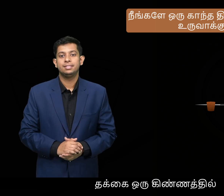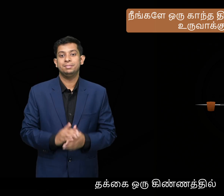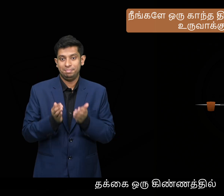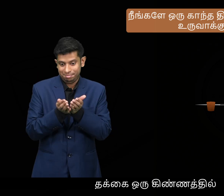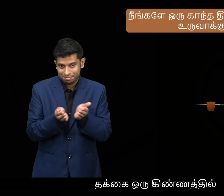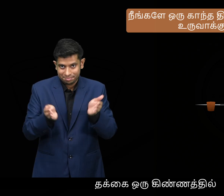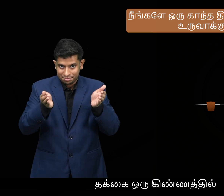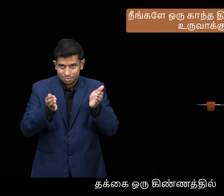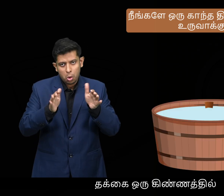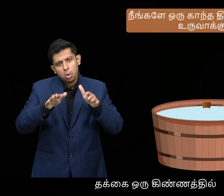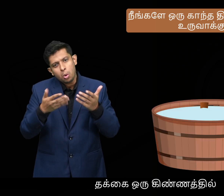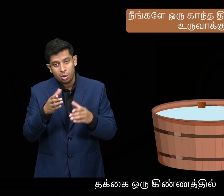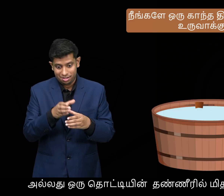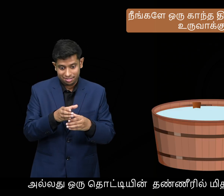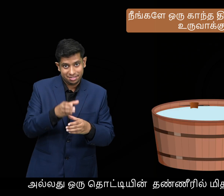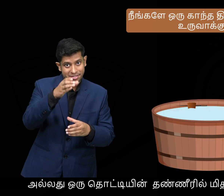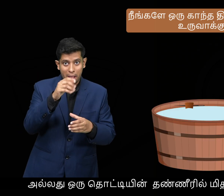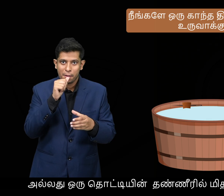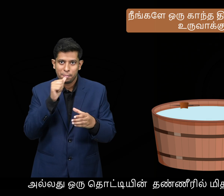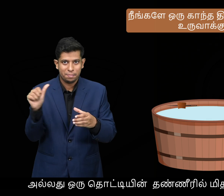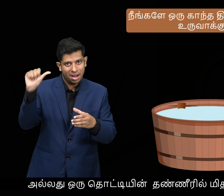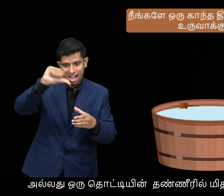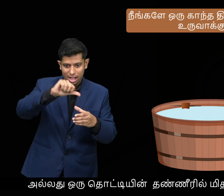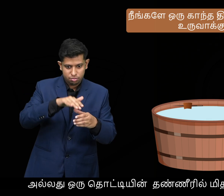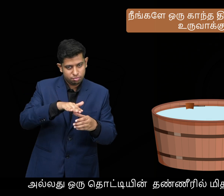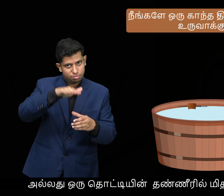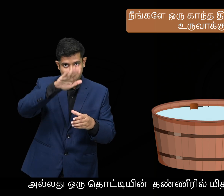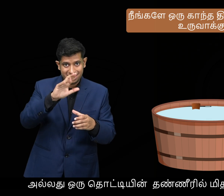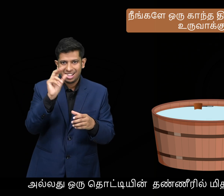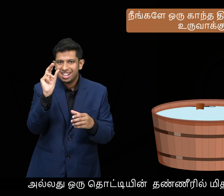தக்கை ஒரு கிண்ணத்தில் அல்லது ஒரு தொட்டியின் தண்ணீரில் மிதக்க விடவும்.